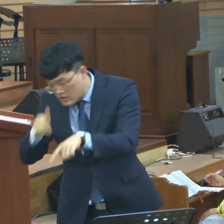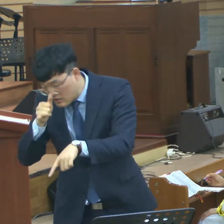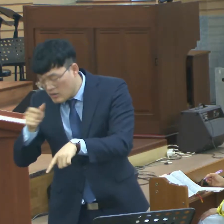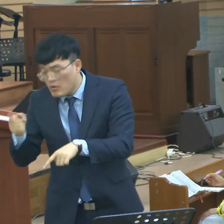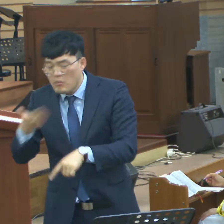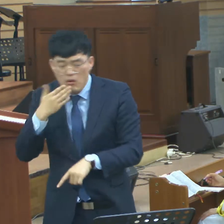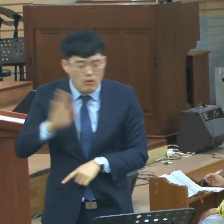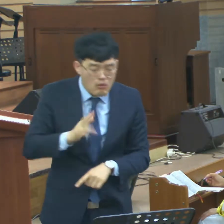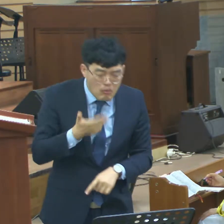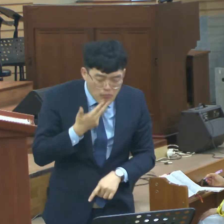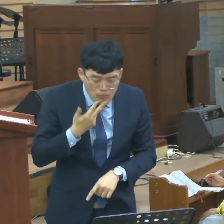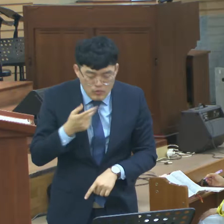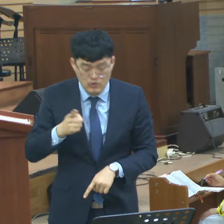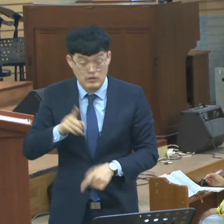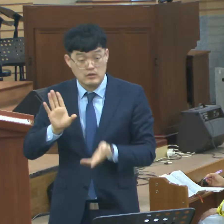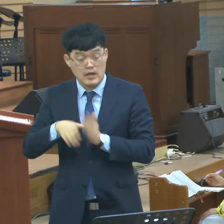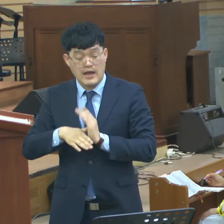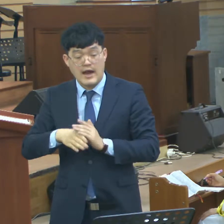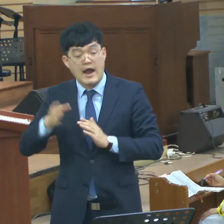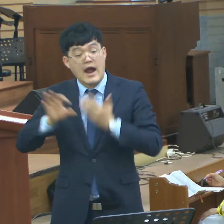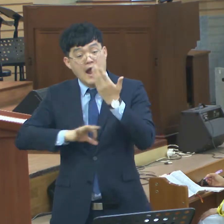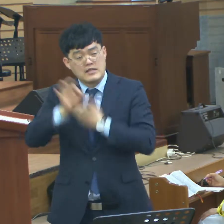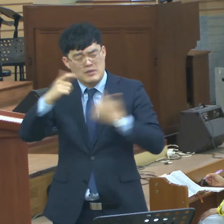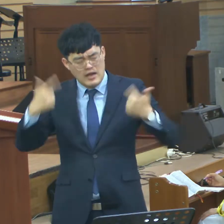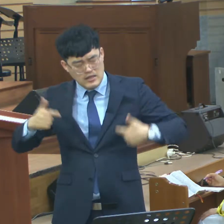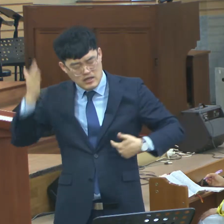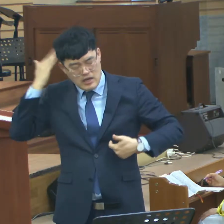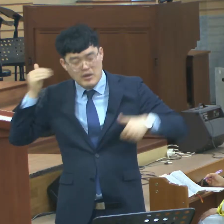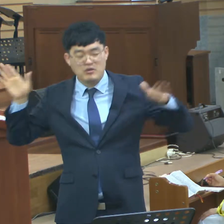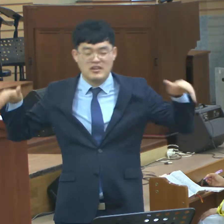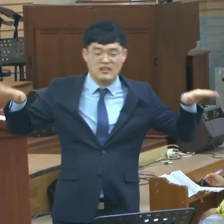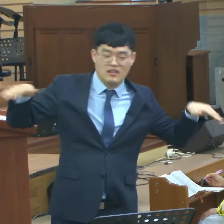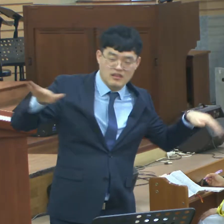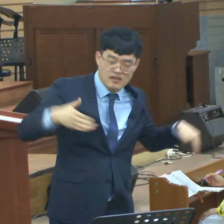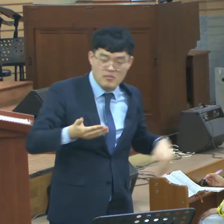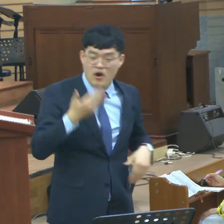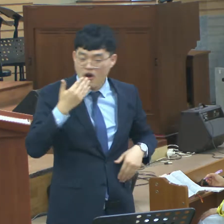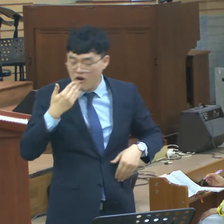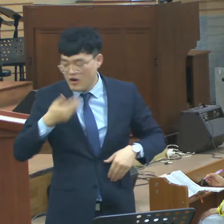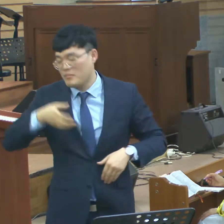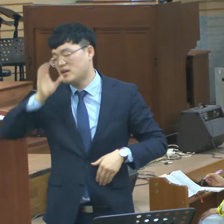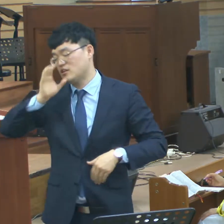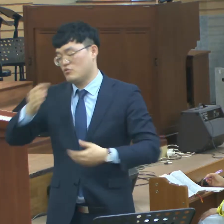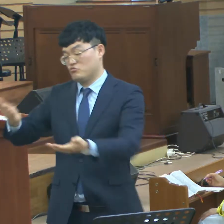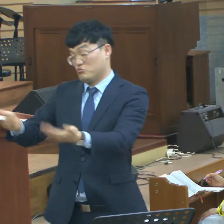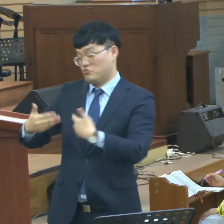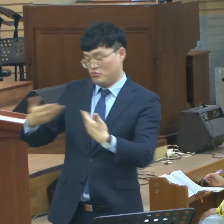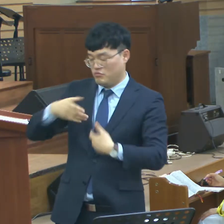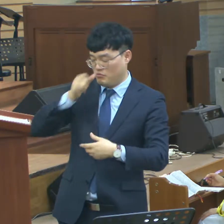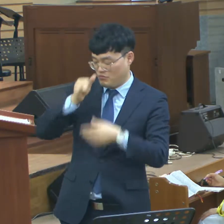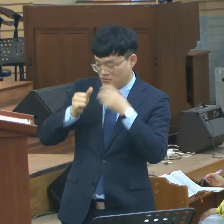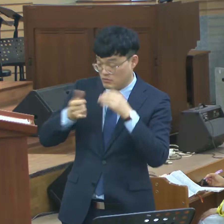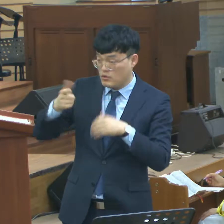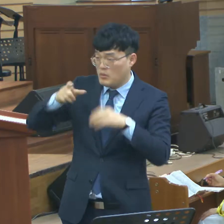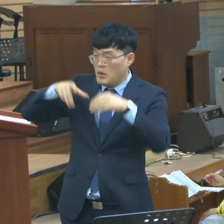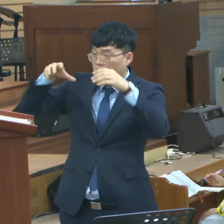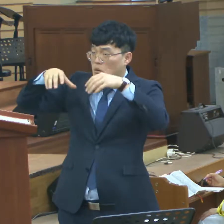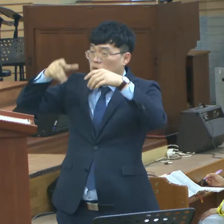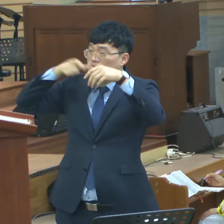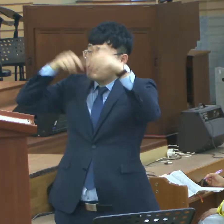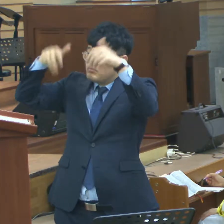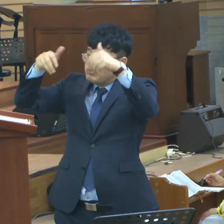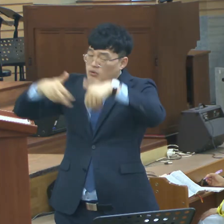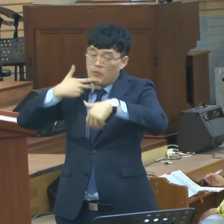거예요. 그래서 거기서 계속 먹으면 좋은데 조금 있으니까 계속 비가 안 오니까 시내가 말라요. 물이 없어요.